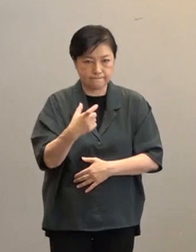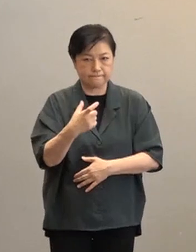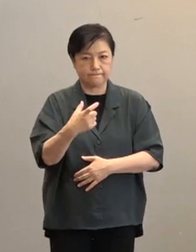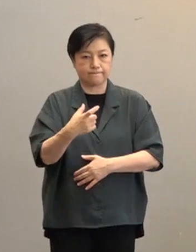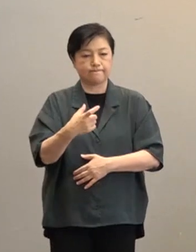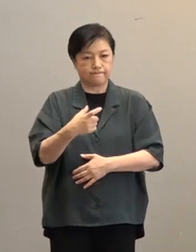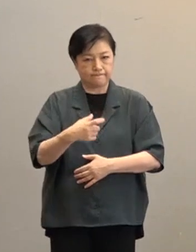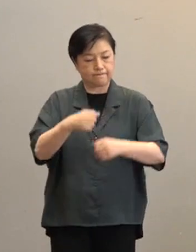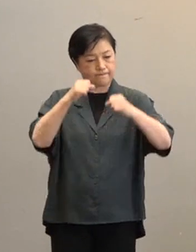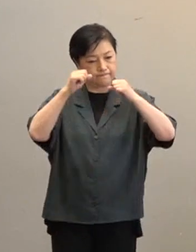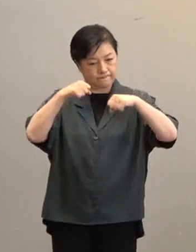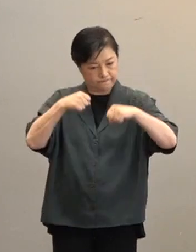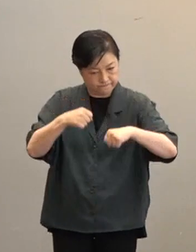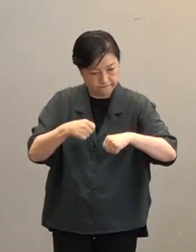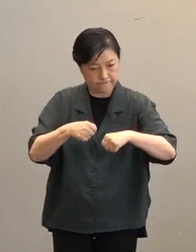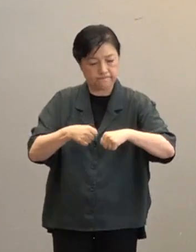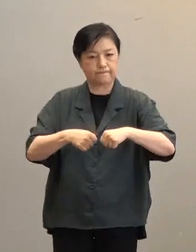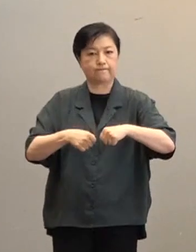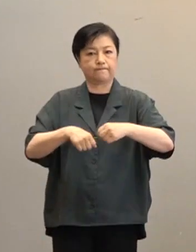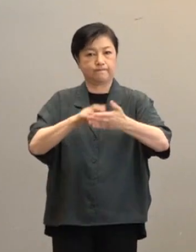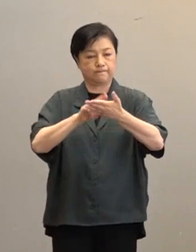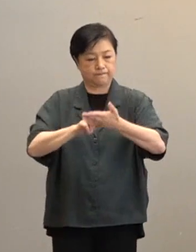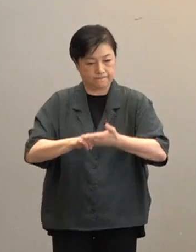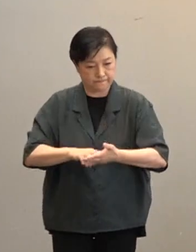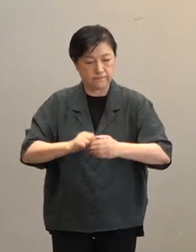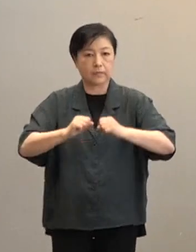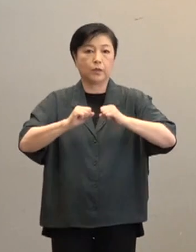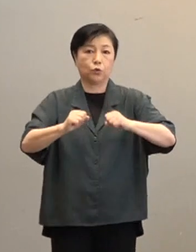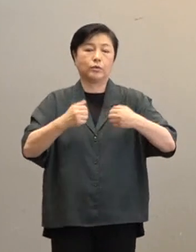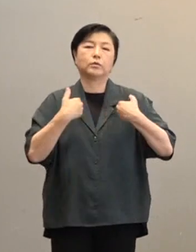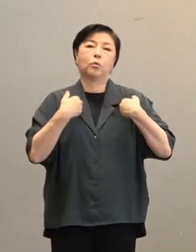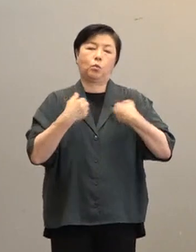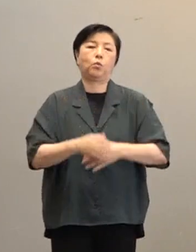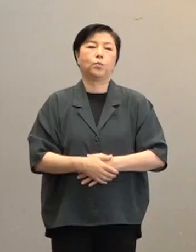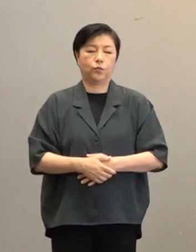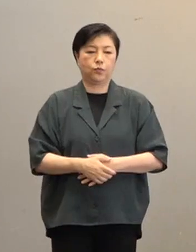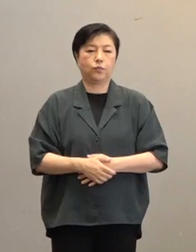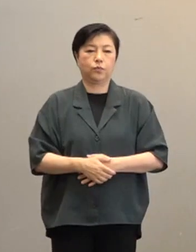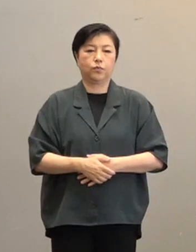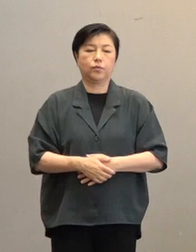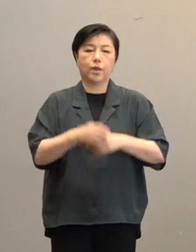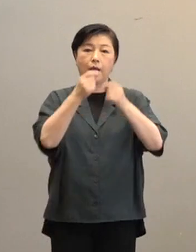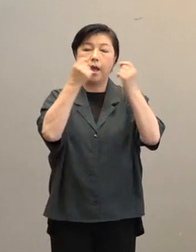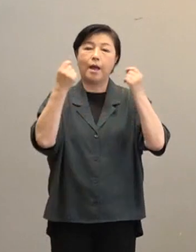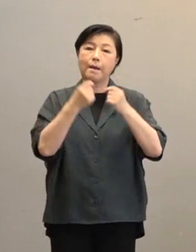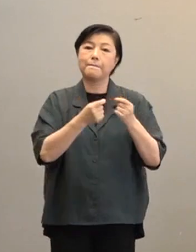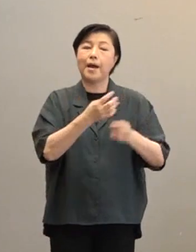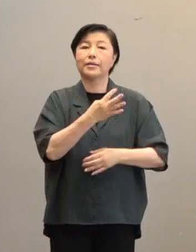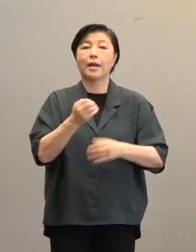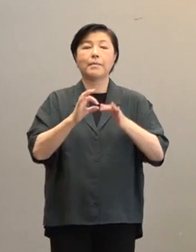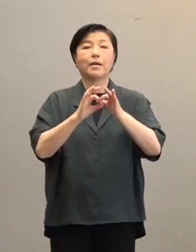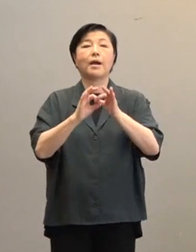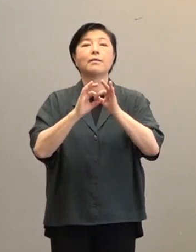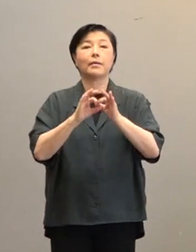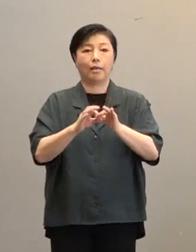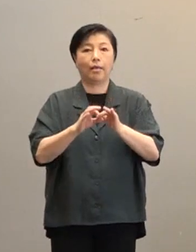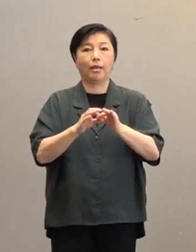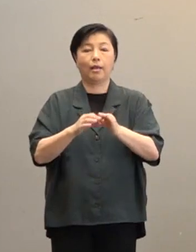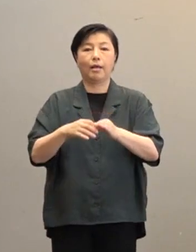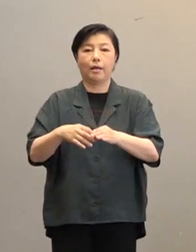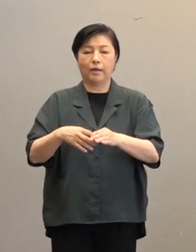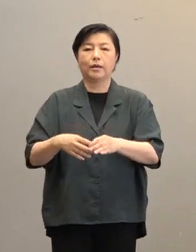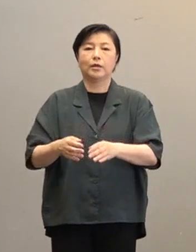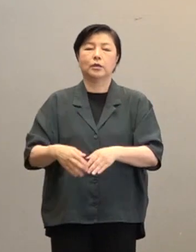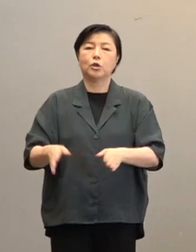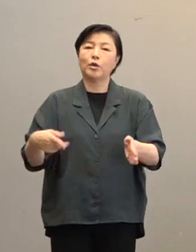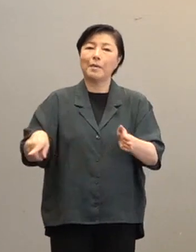認をして徹底をしていくということが重要になってくるというふうに思っています。まあ、マイナンバー関係のこの間の一連のトラブル